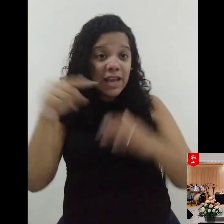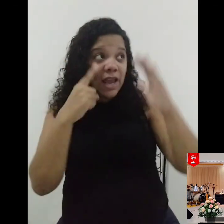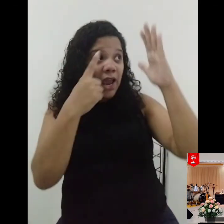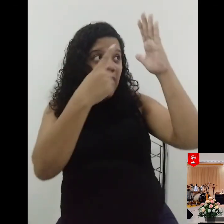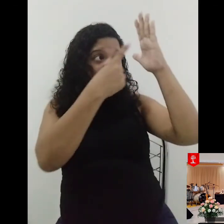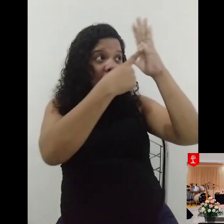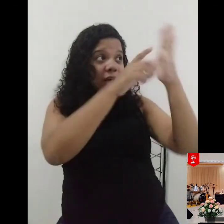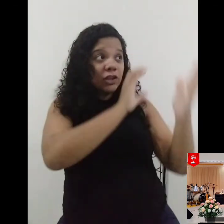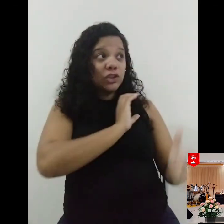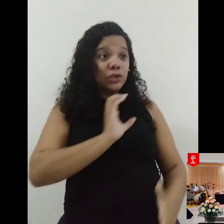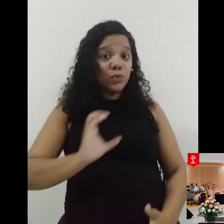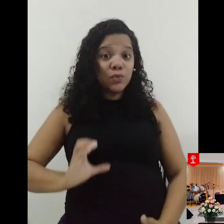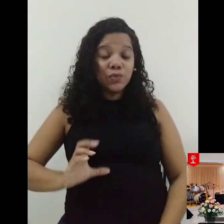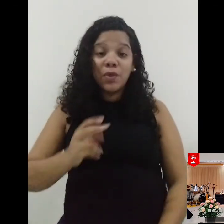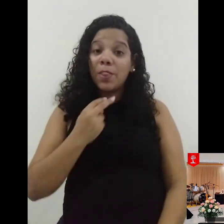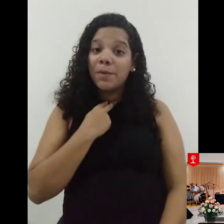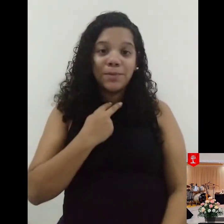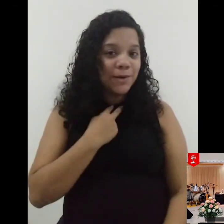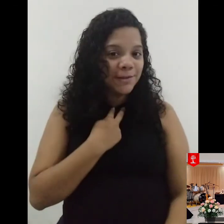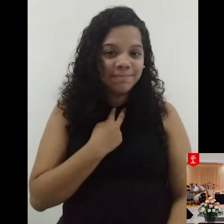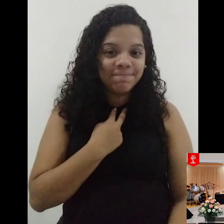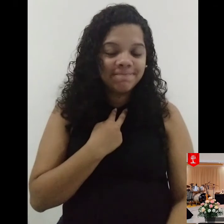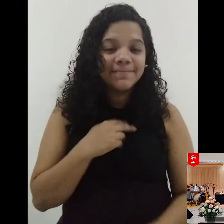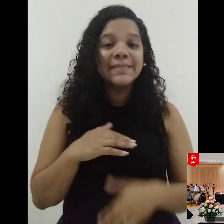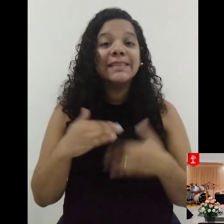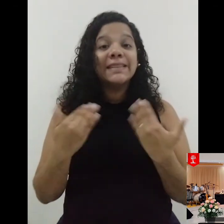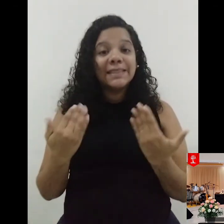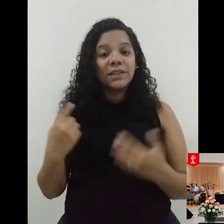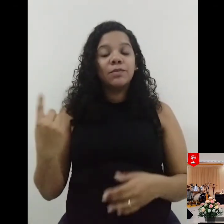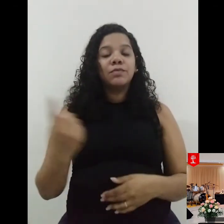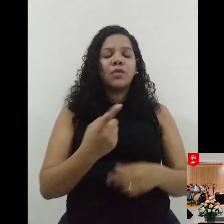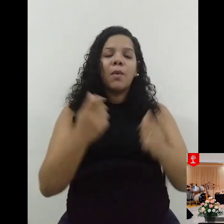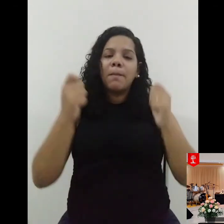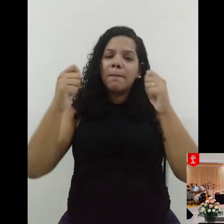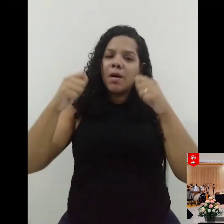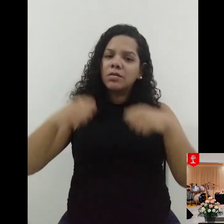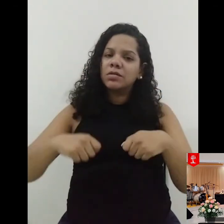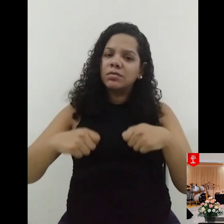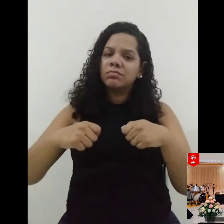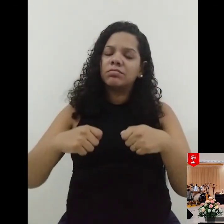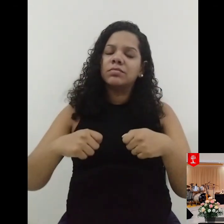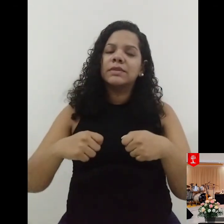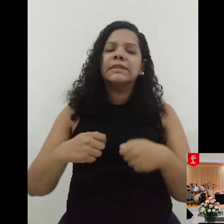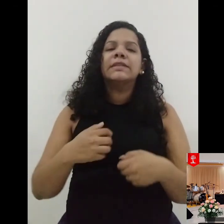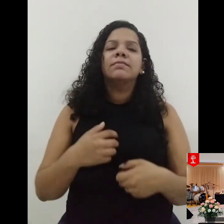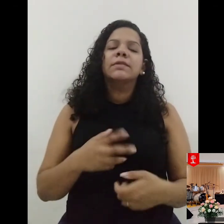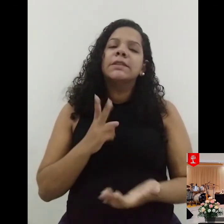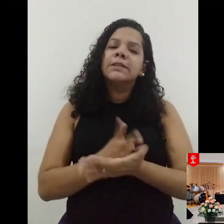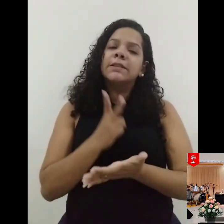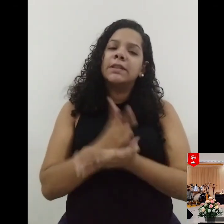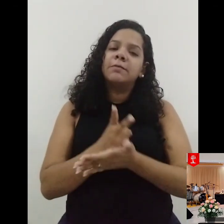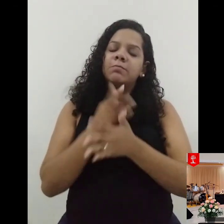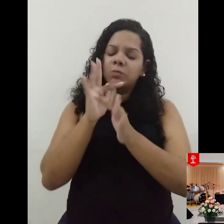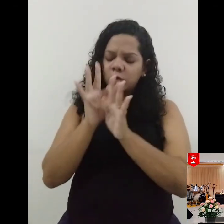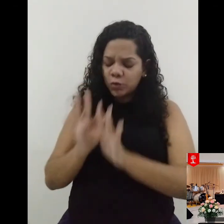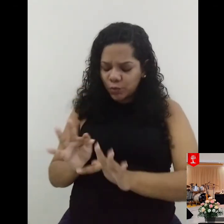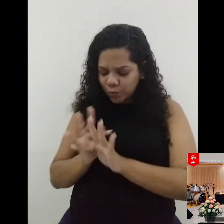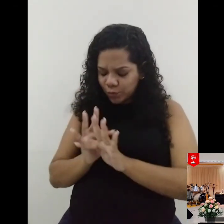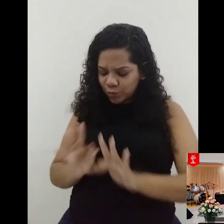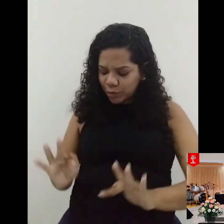isso, sabiamente, aquele publicano disse: Senhor, tenha misericórdia de mim, que sou